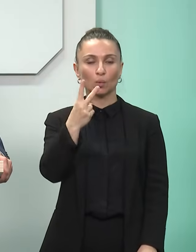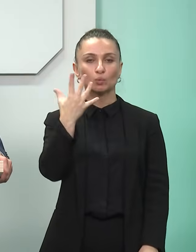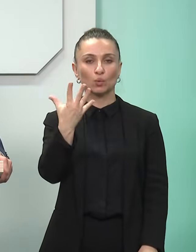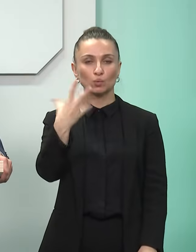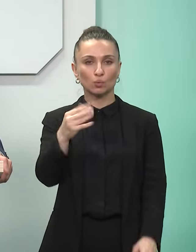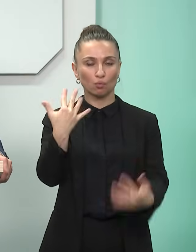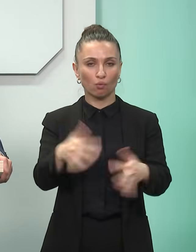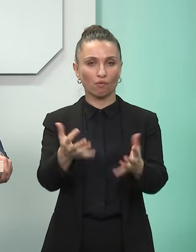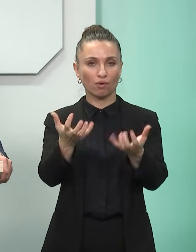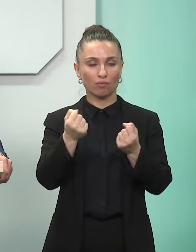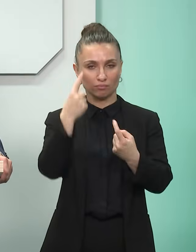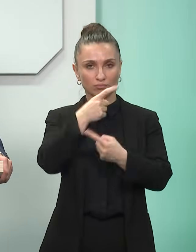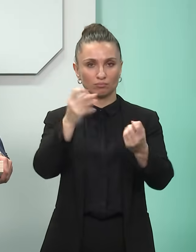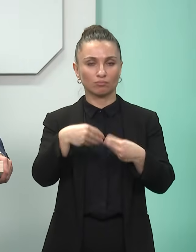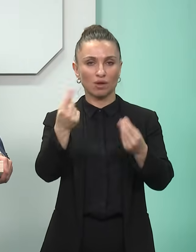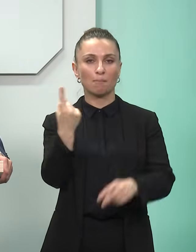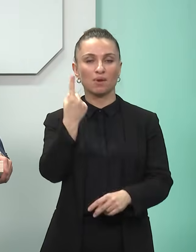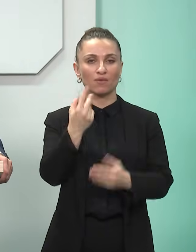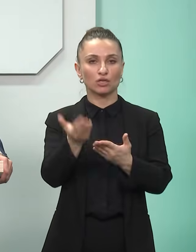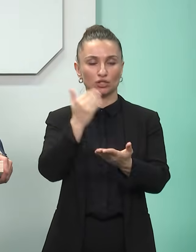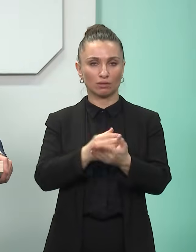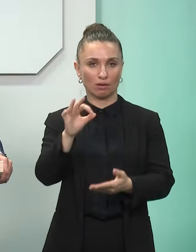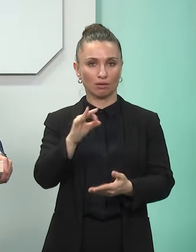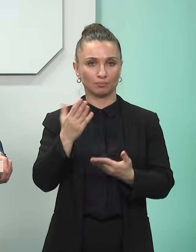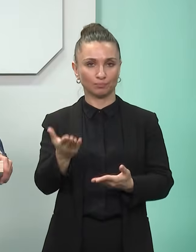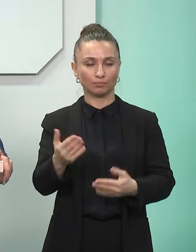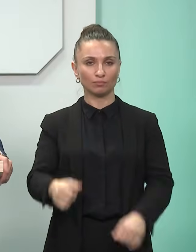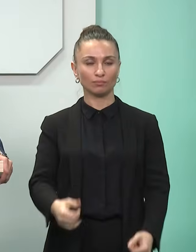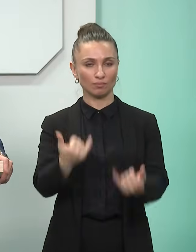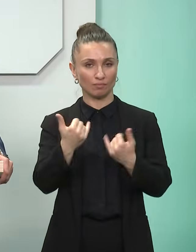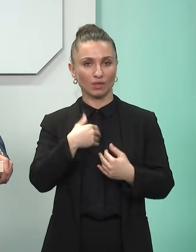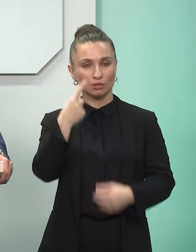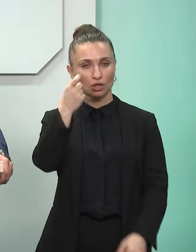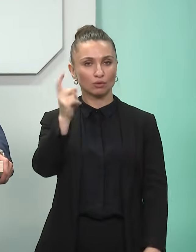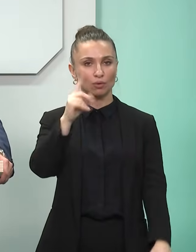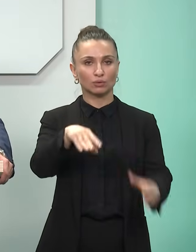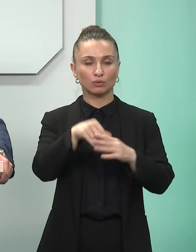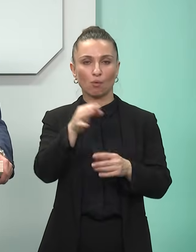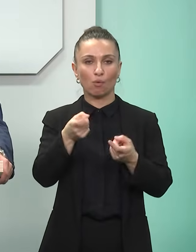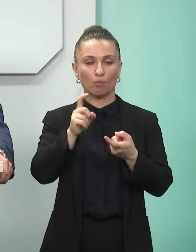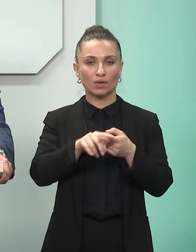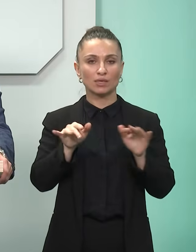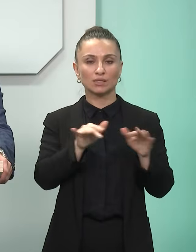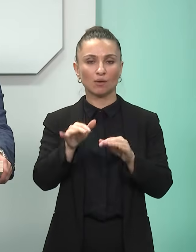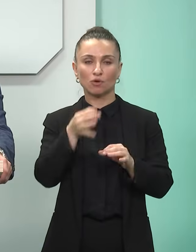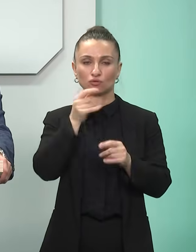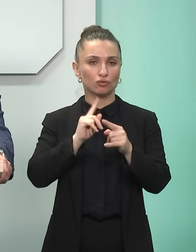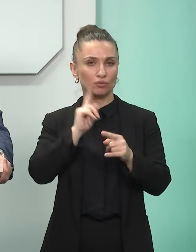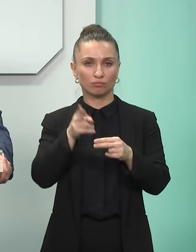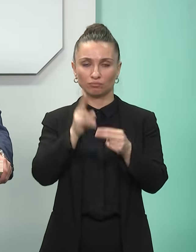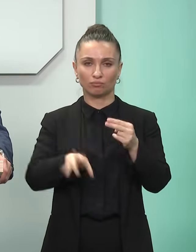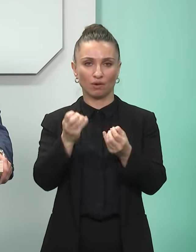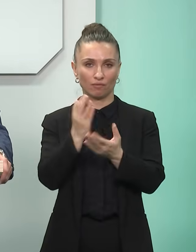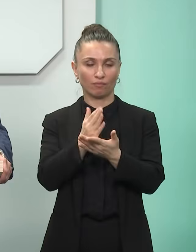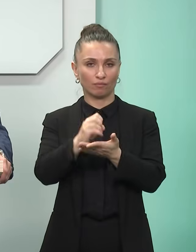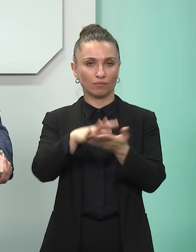25 წუთში გაგაცნოთ პირველადი შედეგები. აქვე შეგახსენებთ, რომ საარჩევნო უბნებს საქმიანობა ჯერ არ